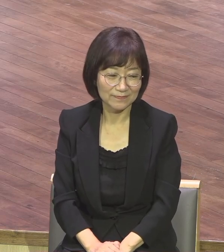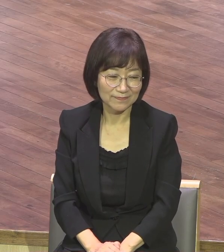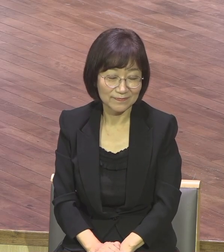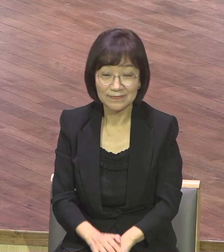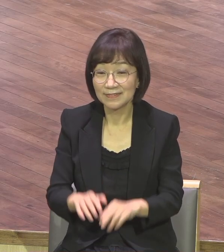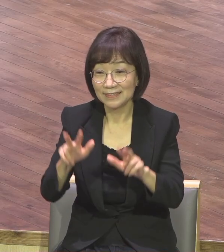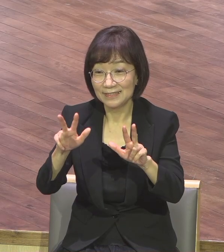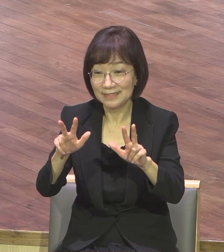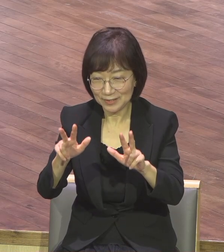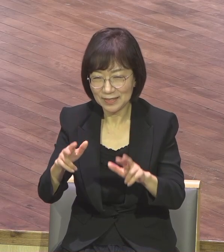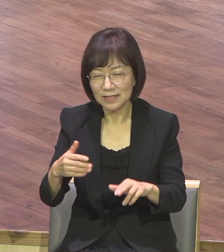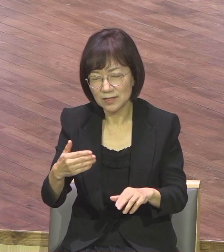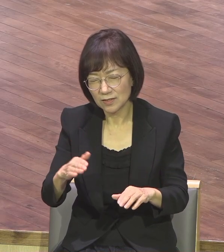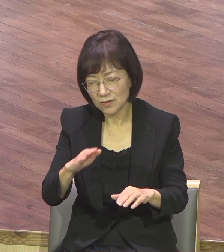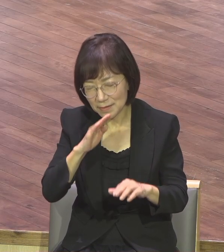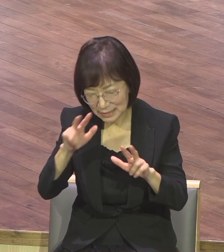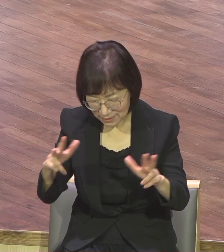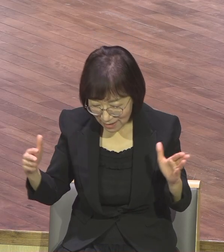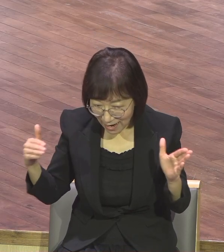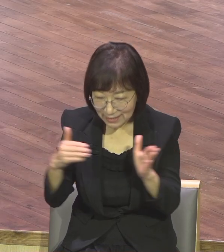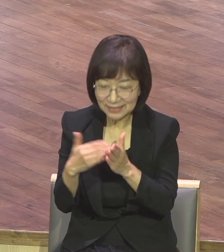중심을 다해서 감사를 드립니다.